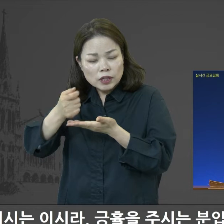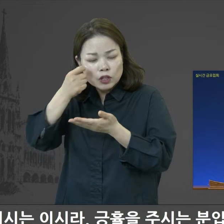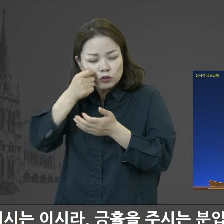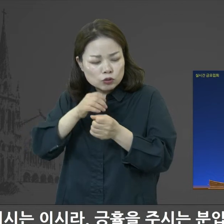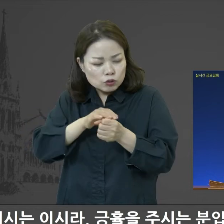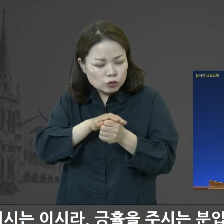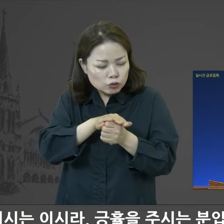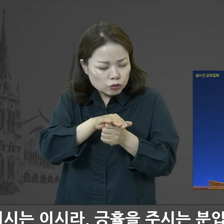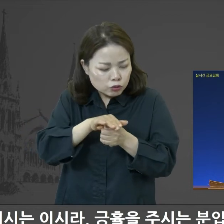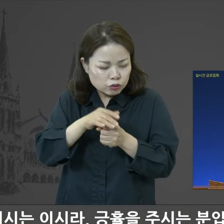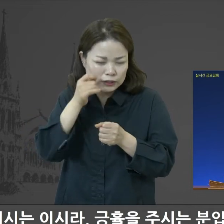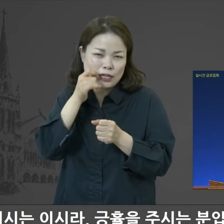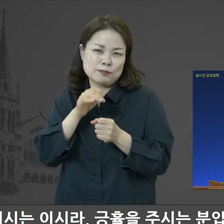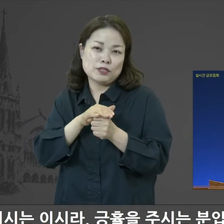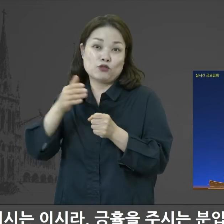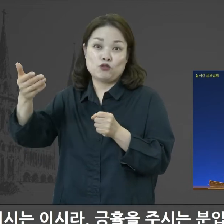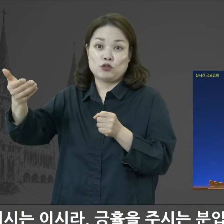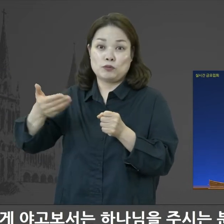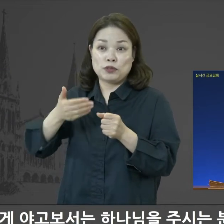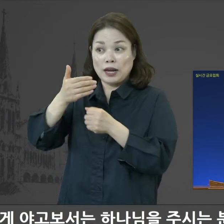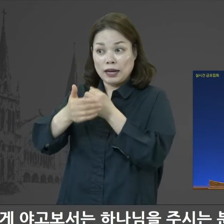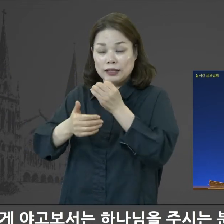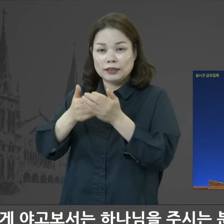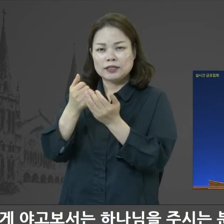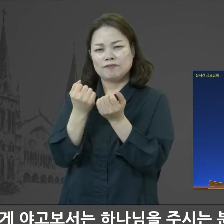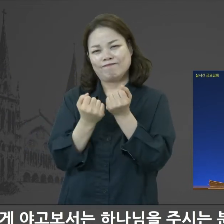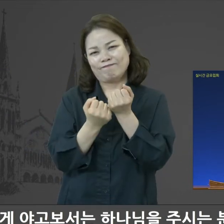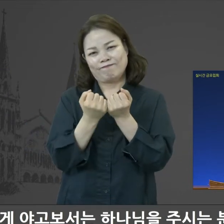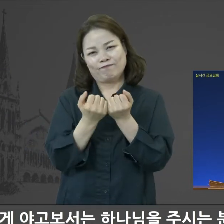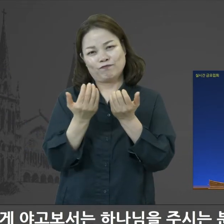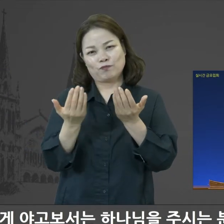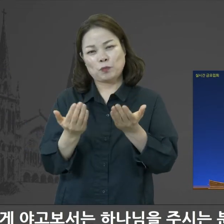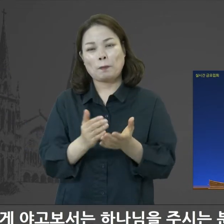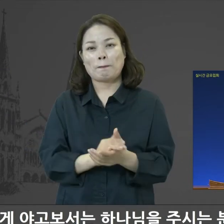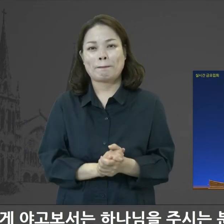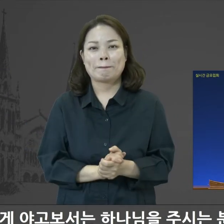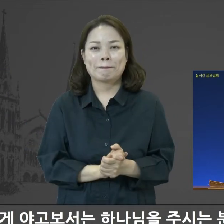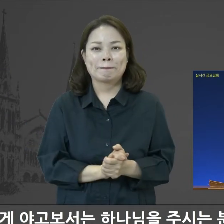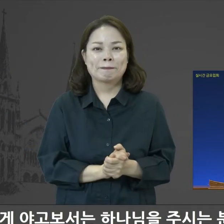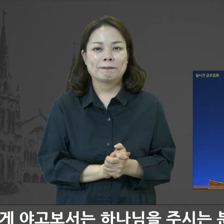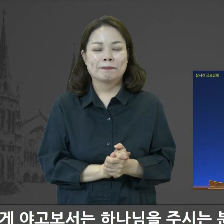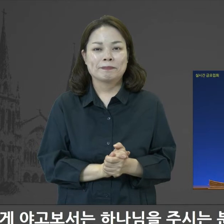긍휼과 자비를 주시는 분, 이렇게 하나님을 설명하고 있는 것이죠.